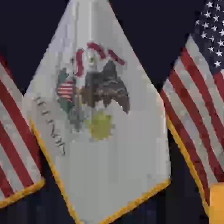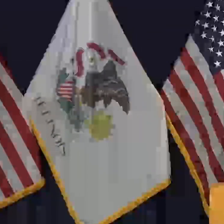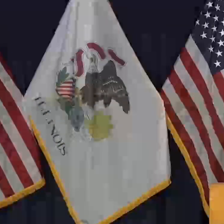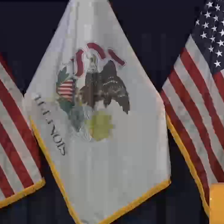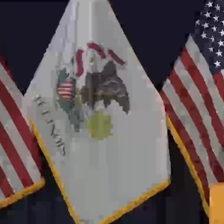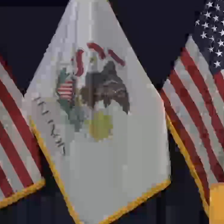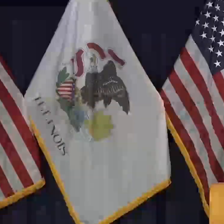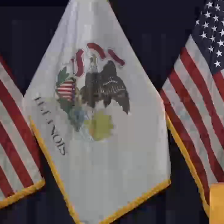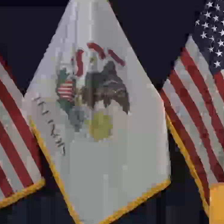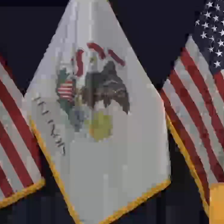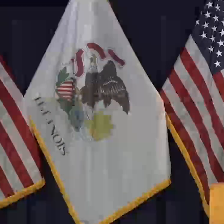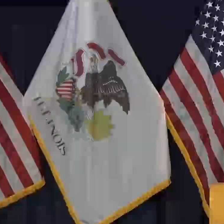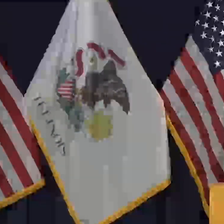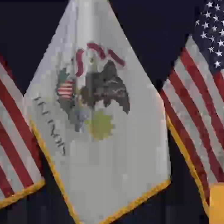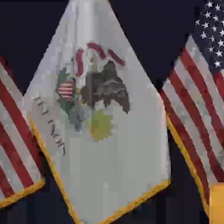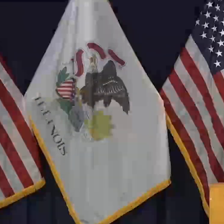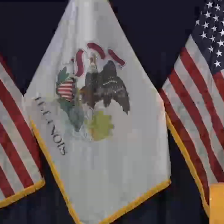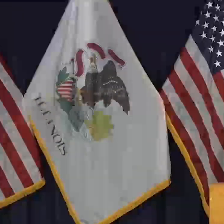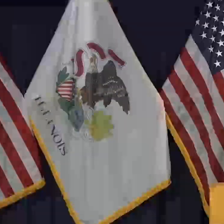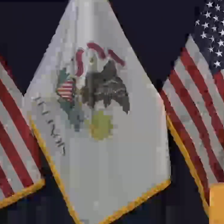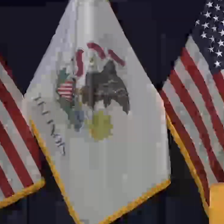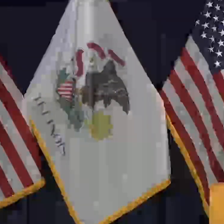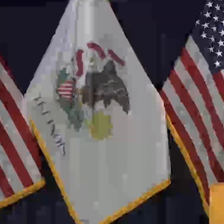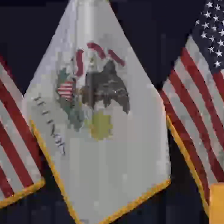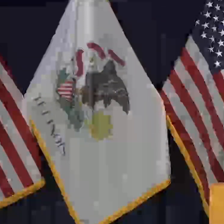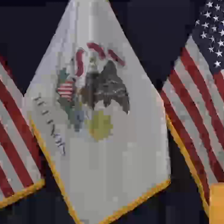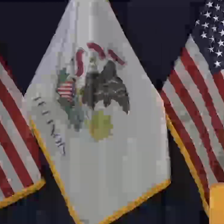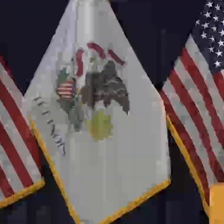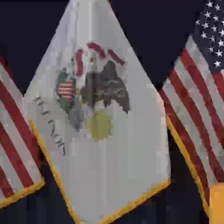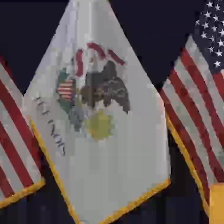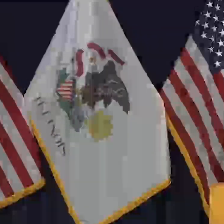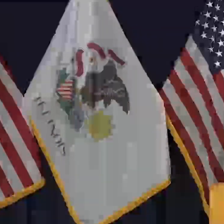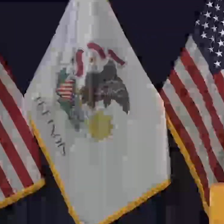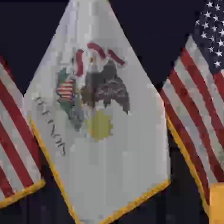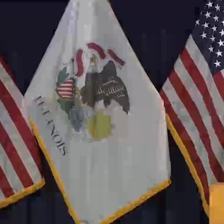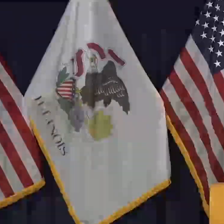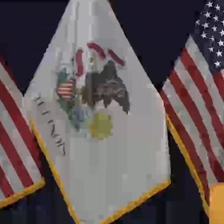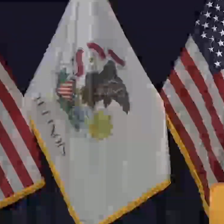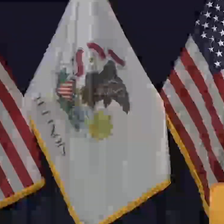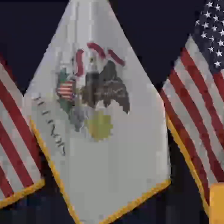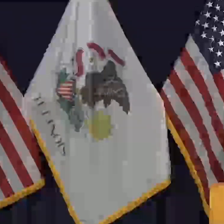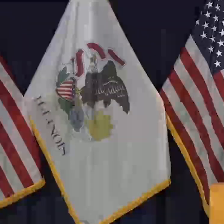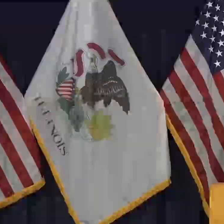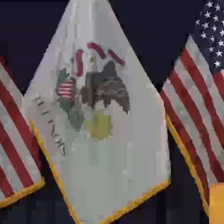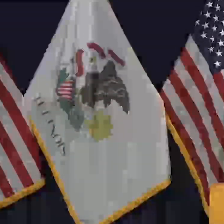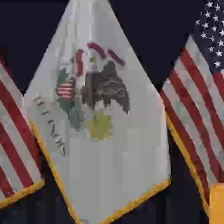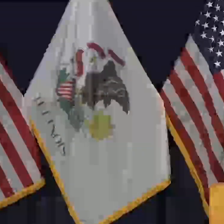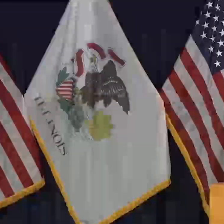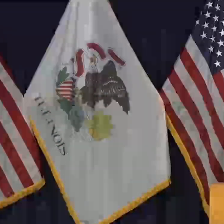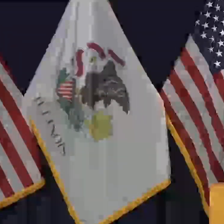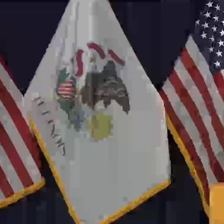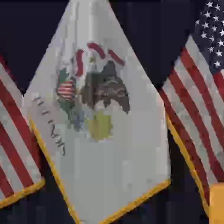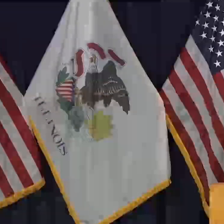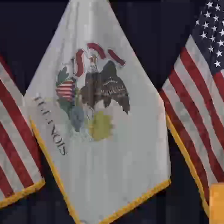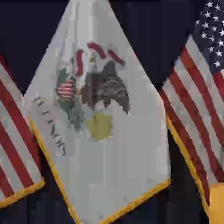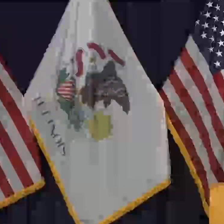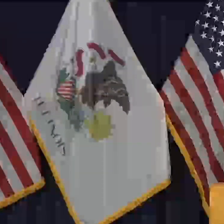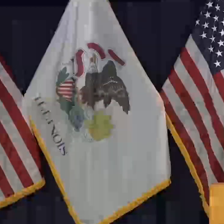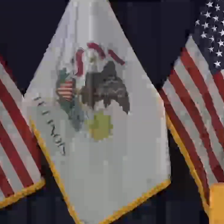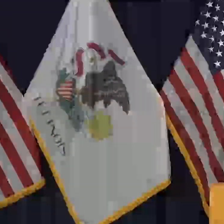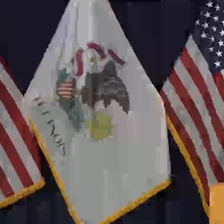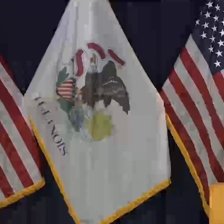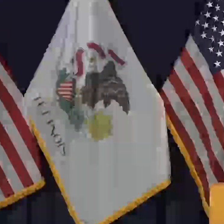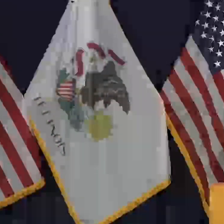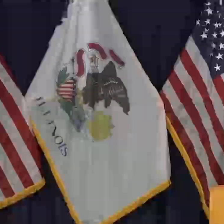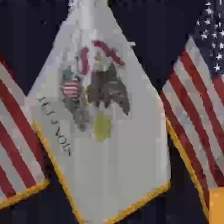info@ihccbusiness.net o búscanos en las redes sociales, ahí te damos toda la información. Acuérdate, estamos aquí para ayudarte. Los pequeños negocios